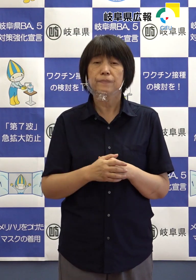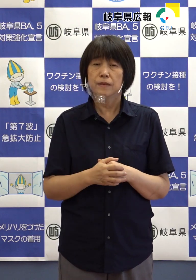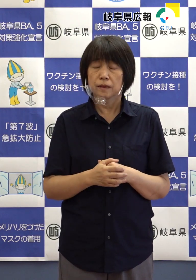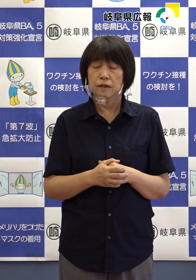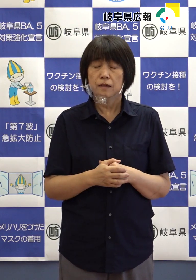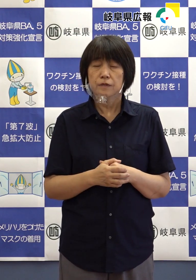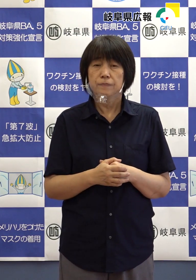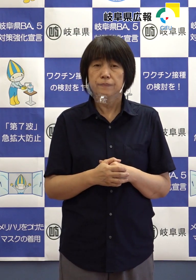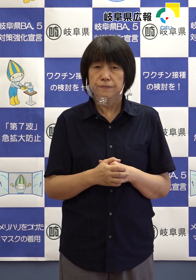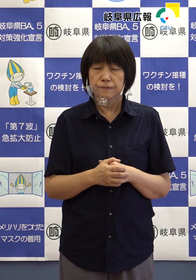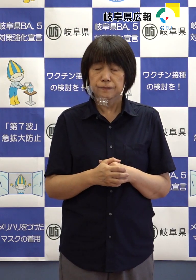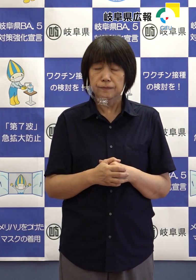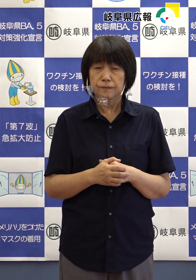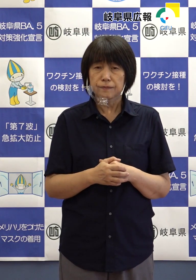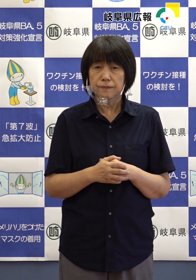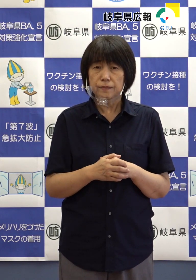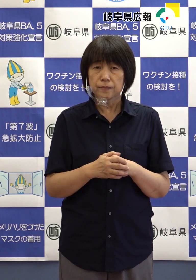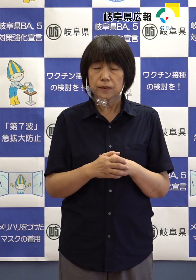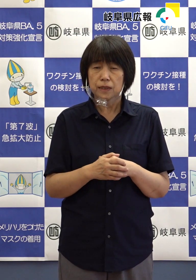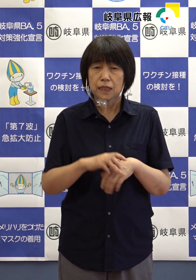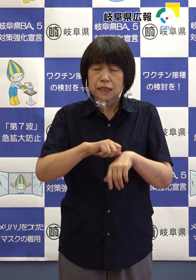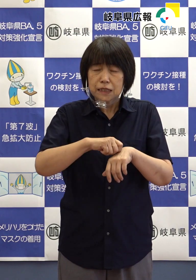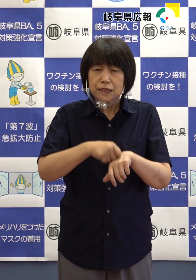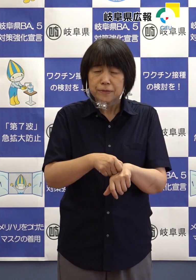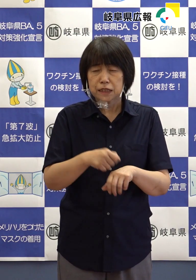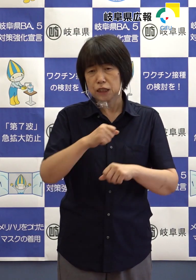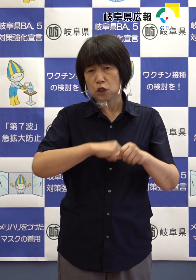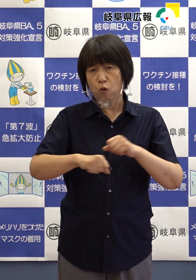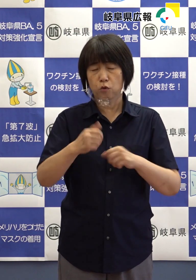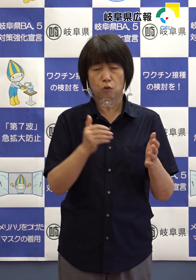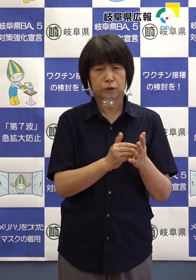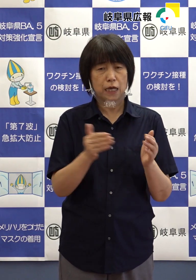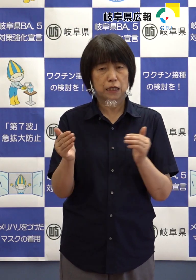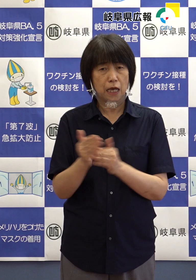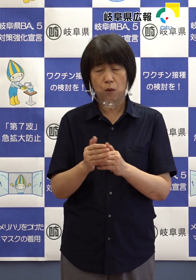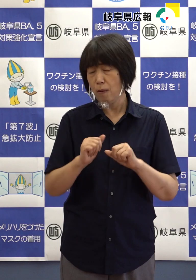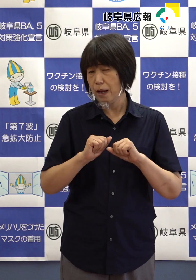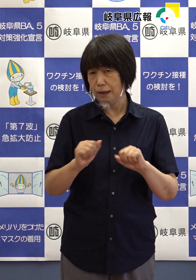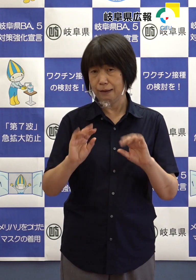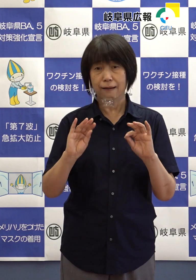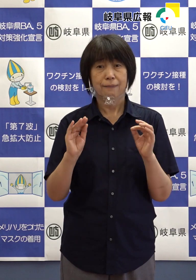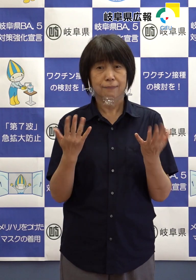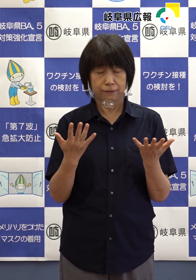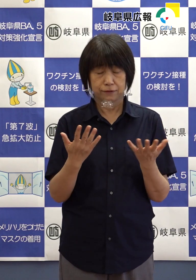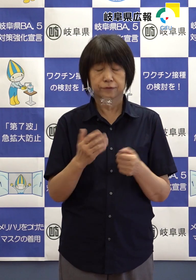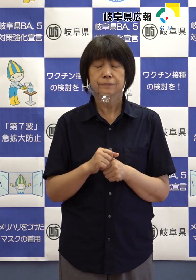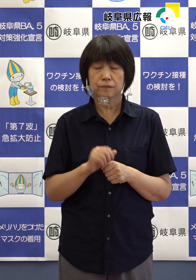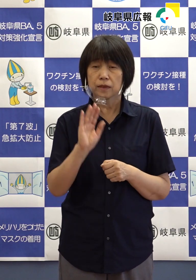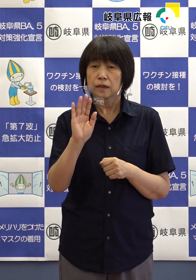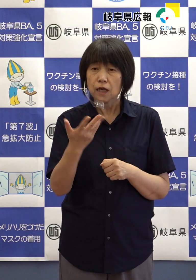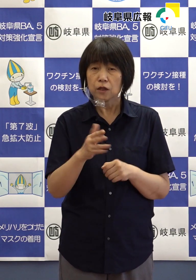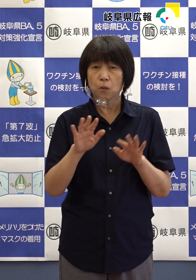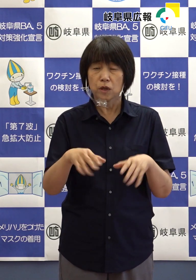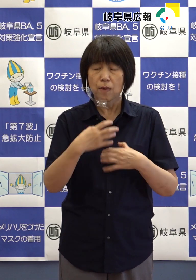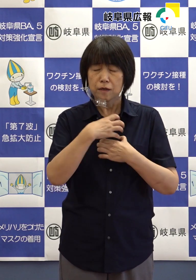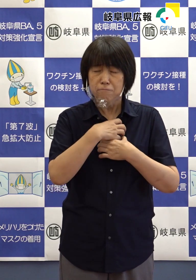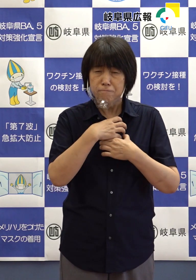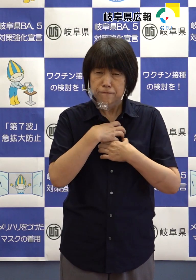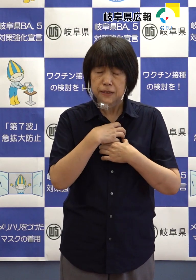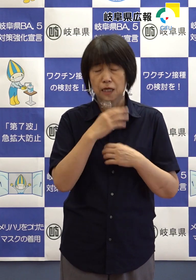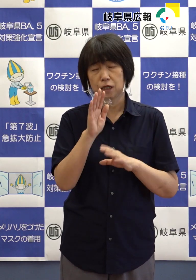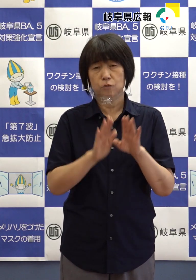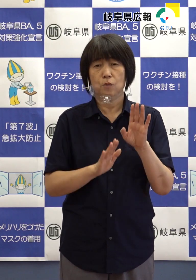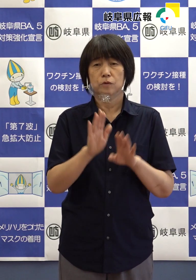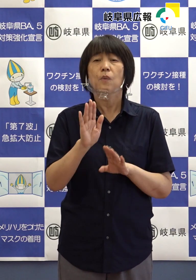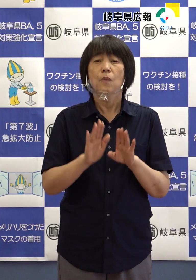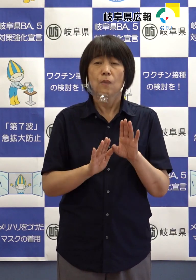そういう意味では厳格な行動制限をとっておらないわけですからこれだけの木的な状況ですけどあえて行動宣言